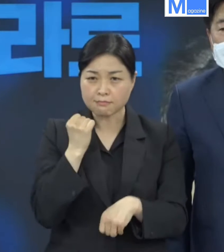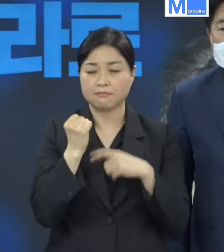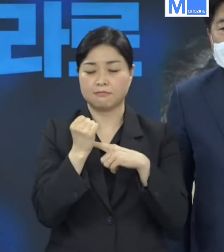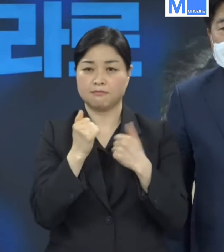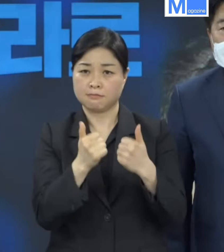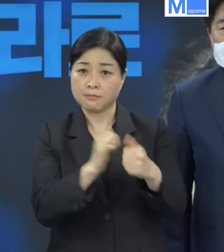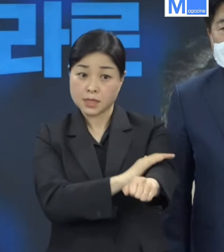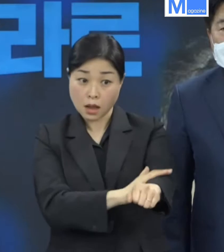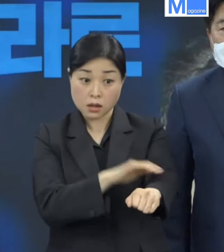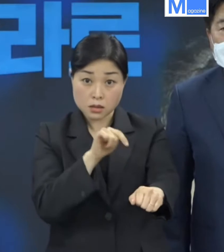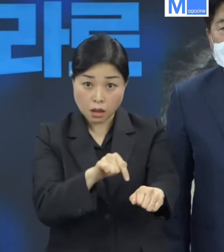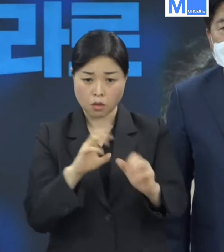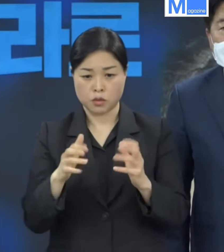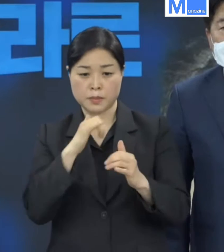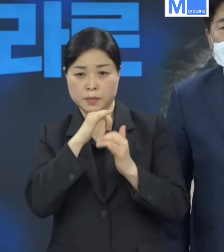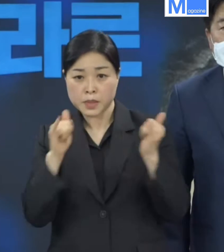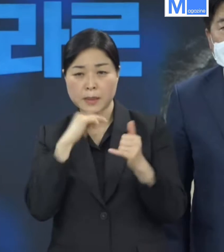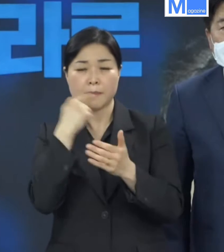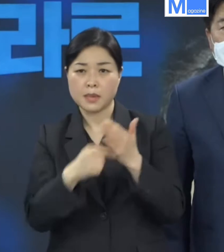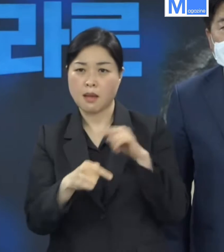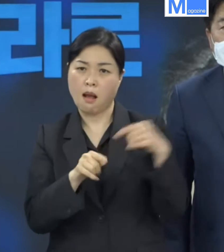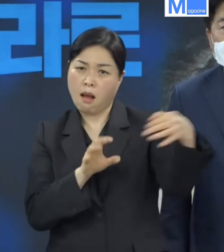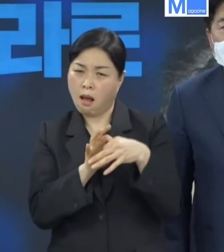국민의 손실로 돌아가지 않도록 하겠습니다.